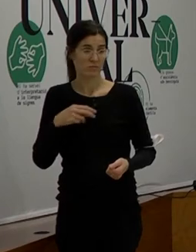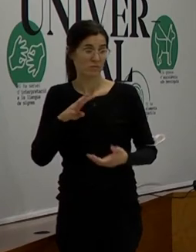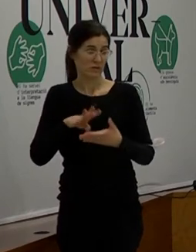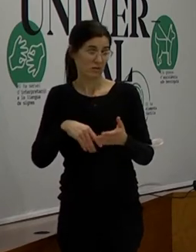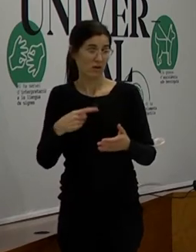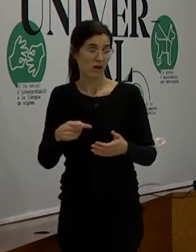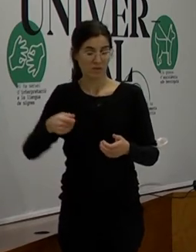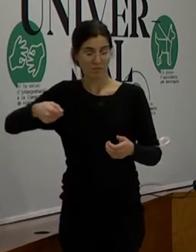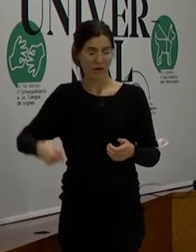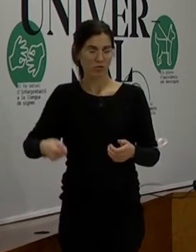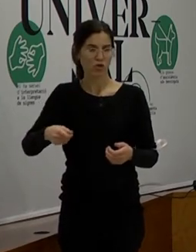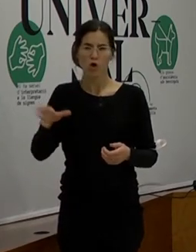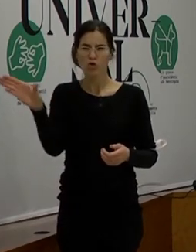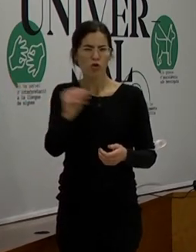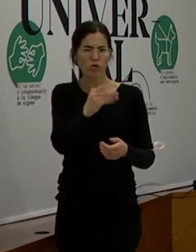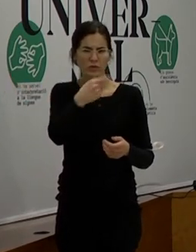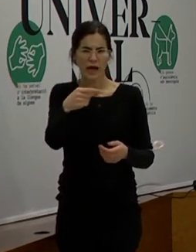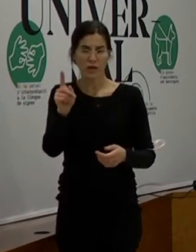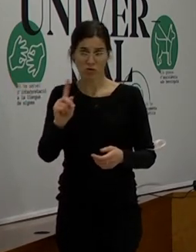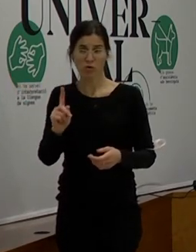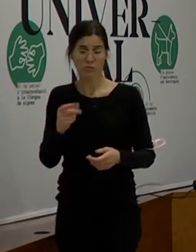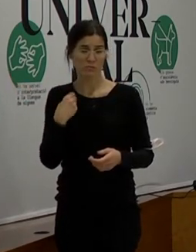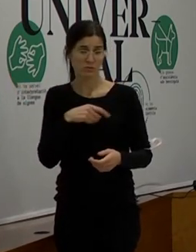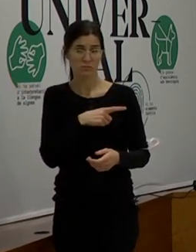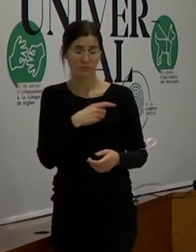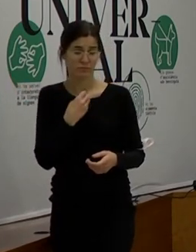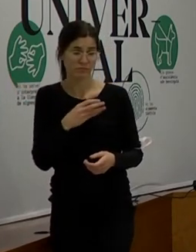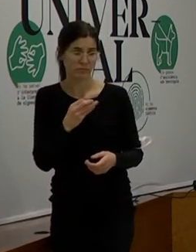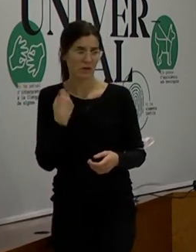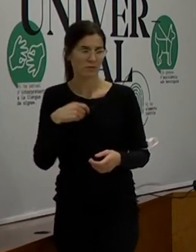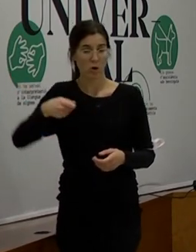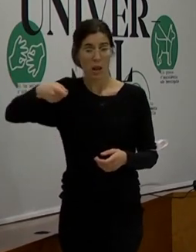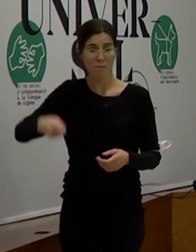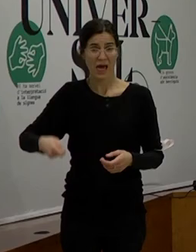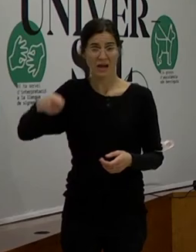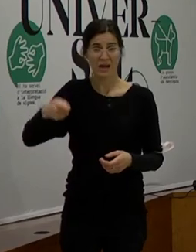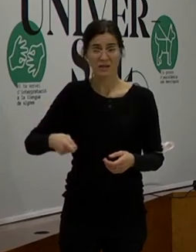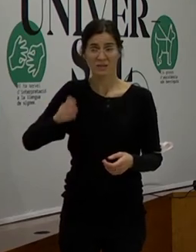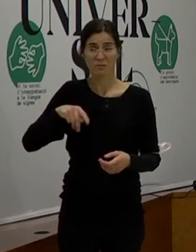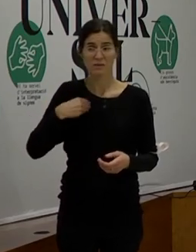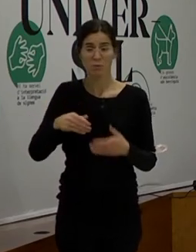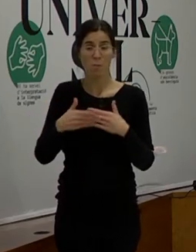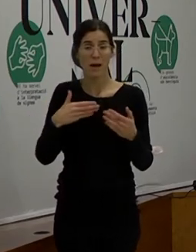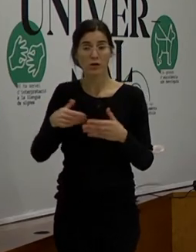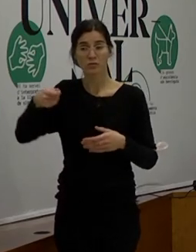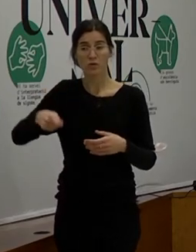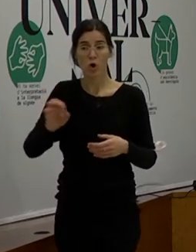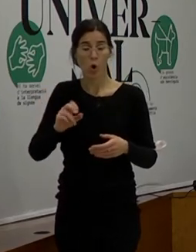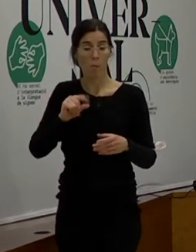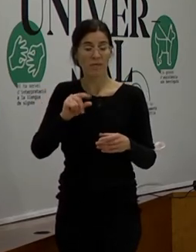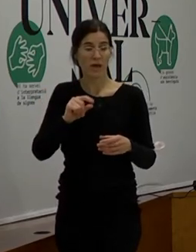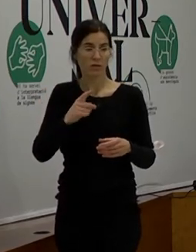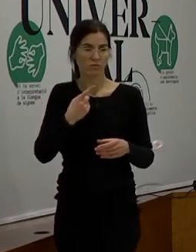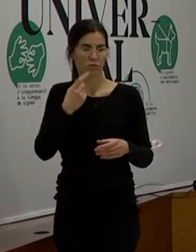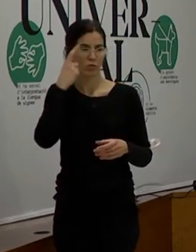Vale? No tothom ho té. I estos són unes cases, veus? La palanca, tu amb la mà o amb el peu. L'altre dia uno con el pie lo